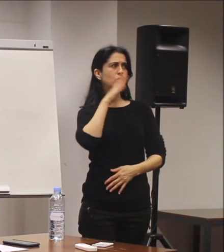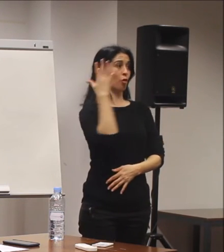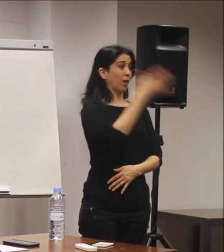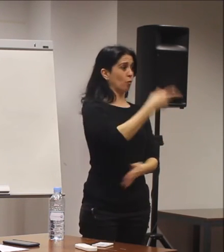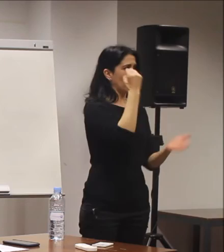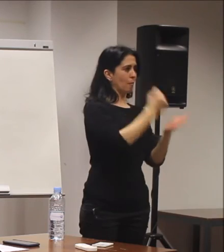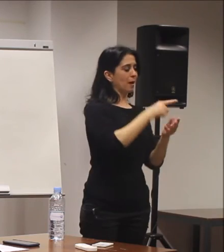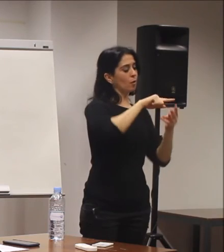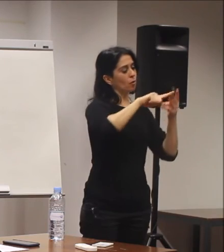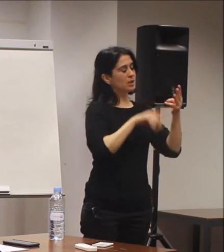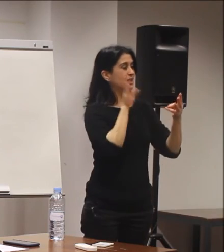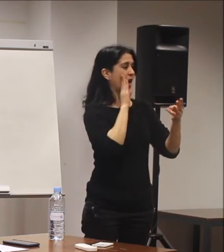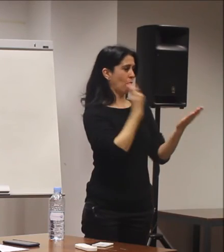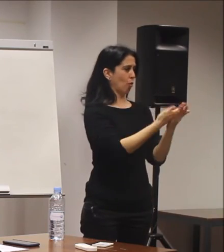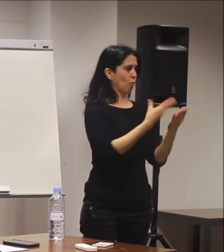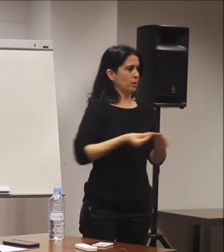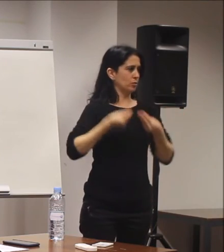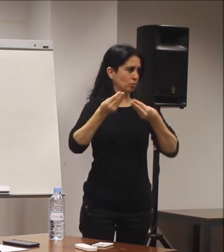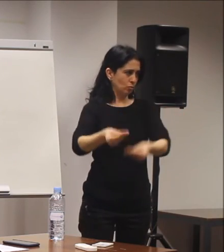financiera.